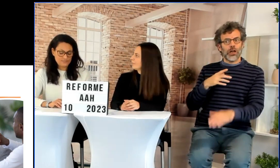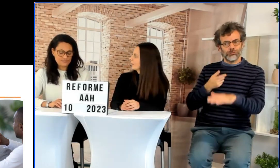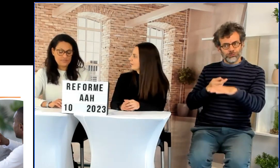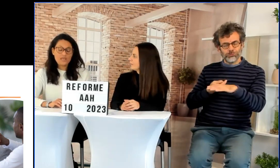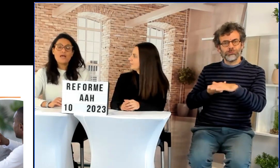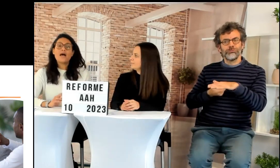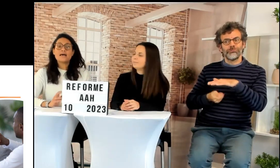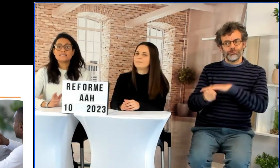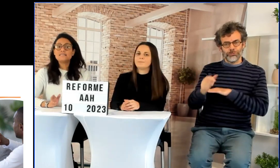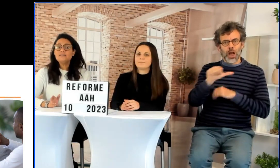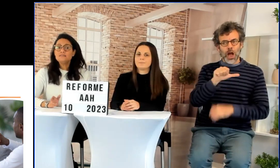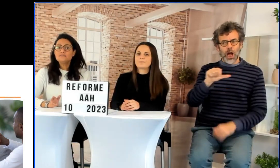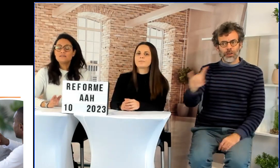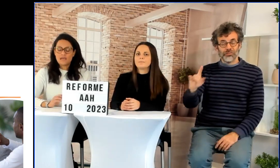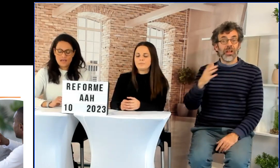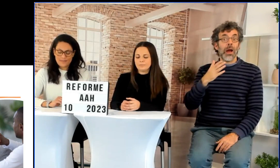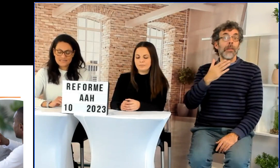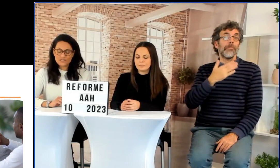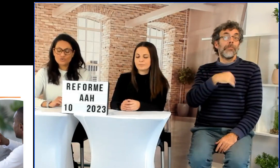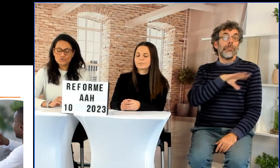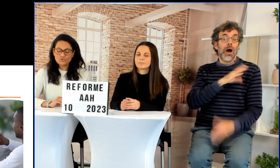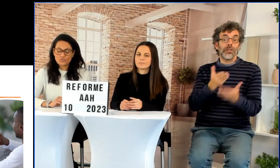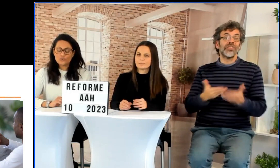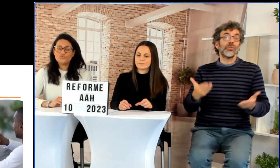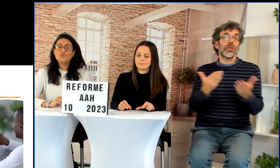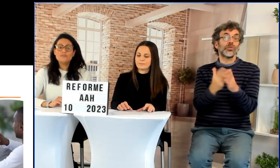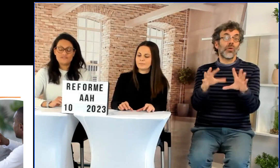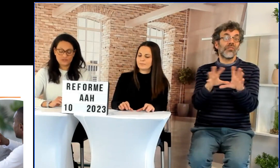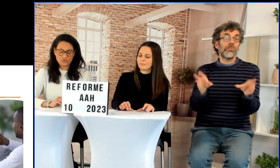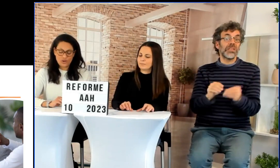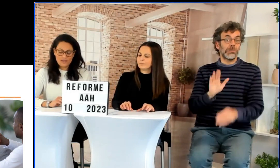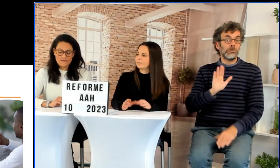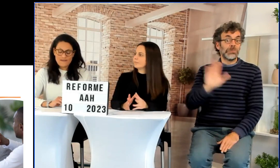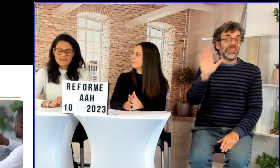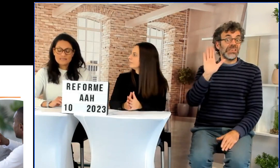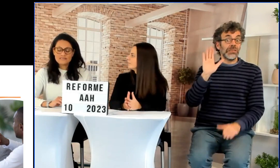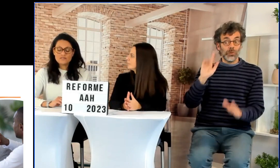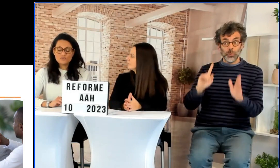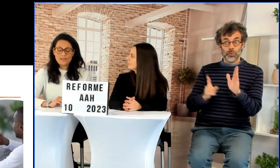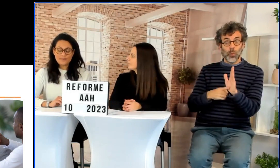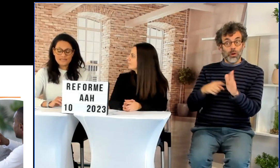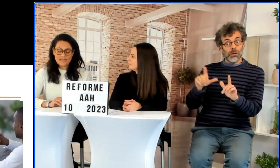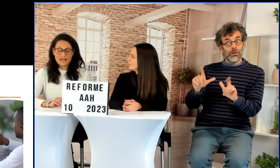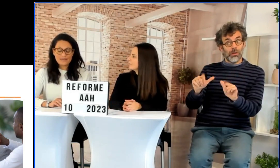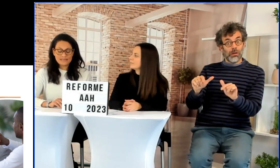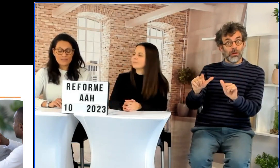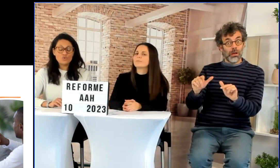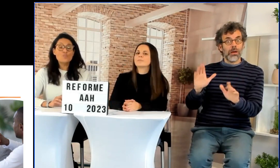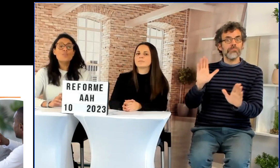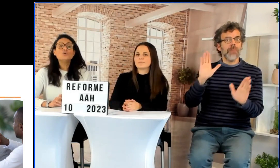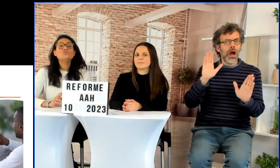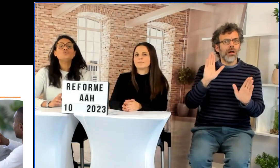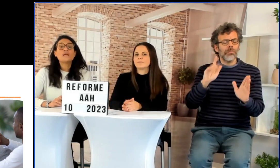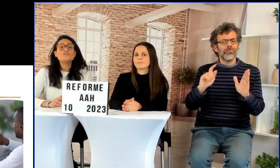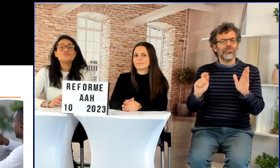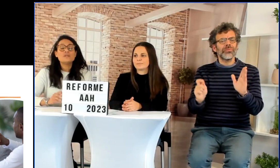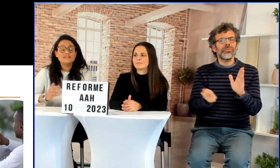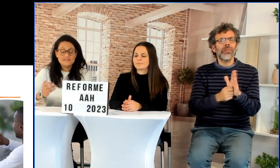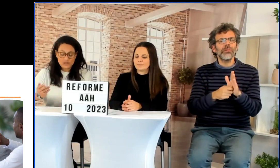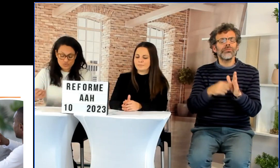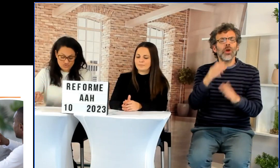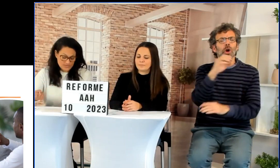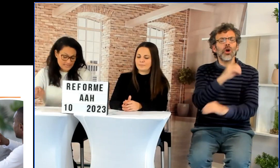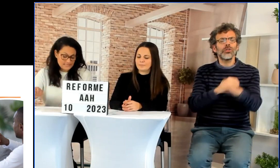familiale. Ainsi, à partir d'octobre 2023, si on applique à Madame le mode de